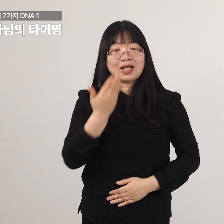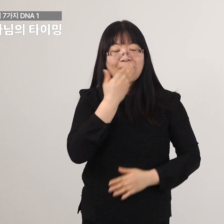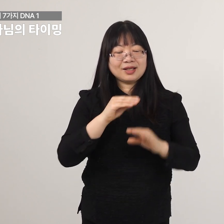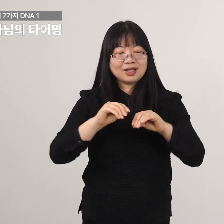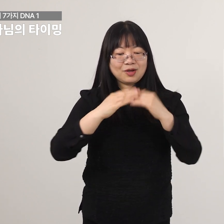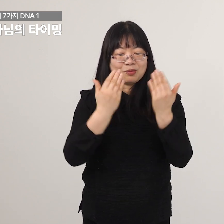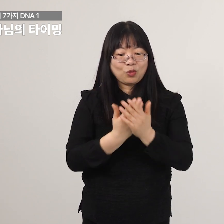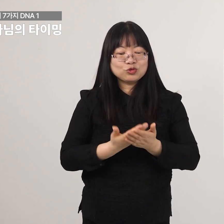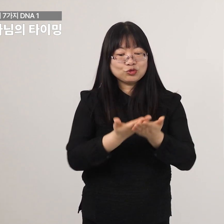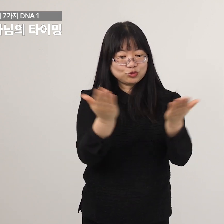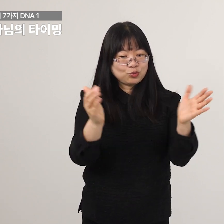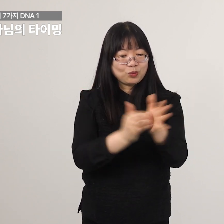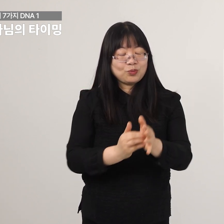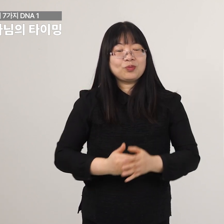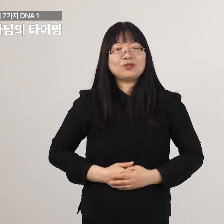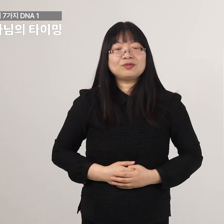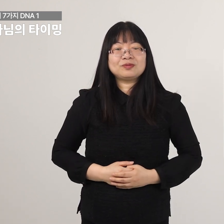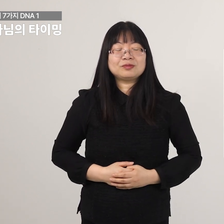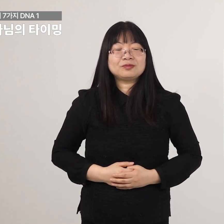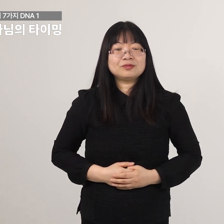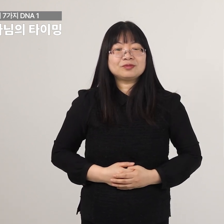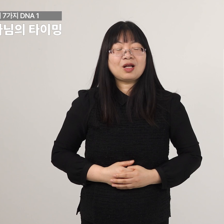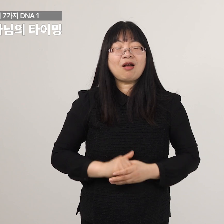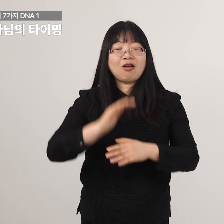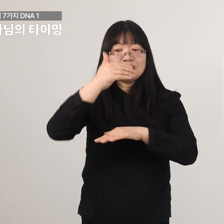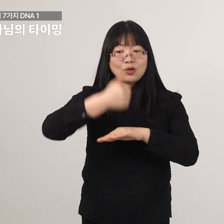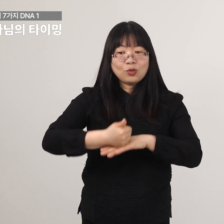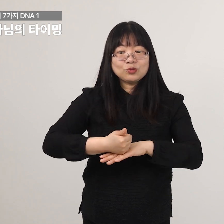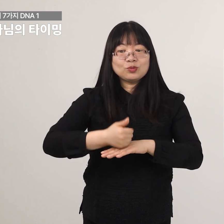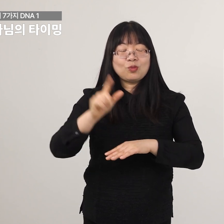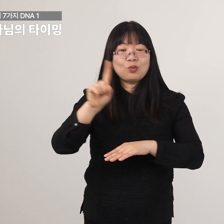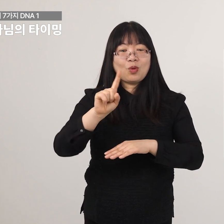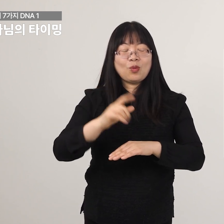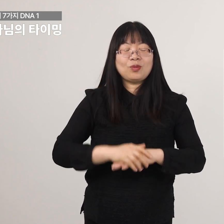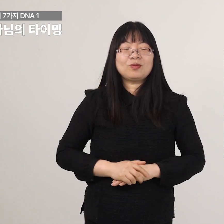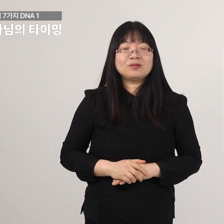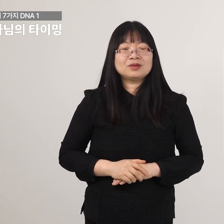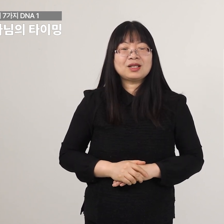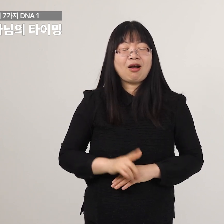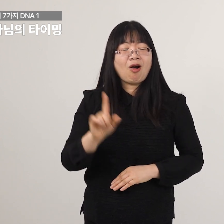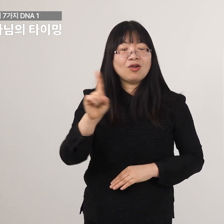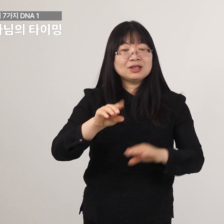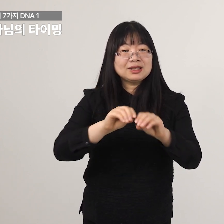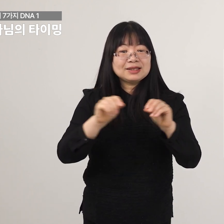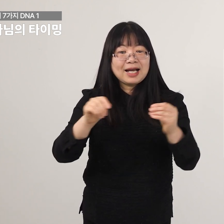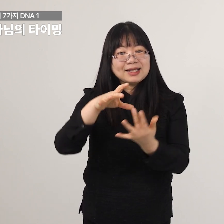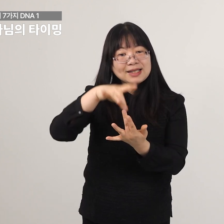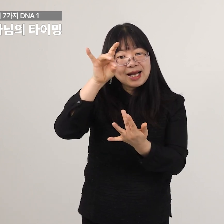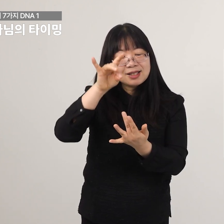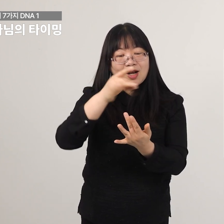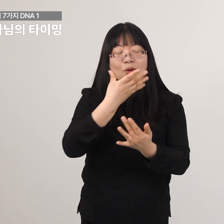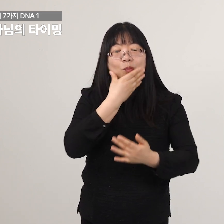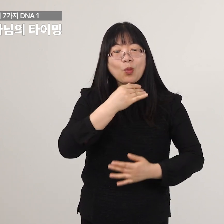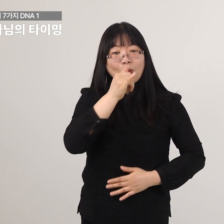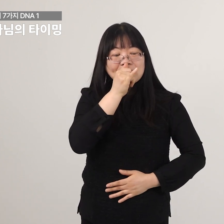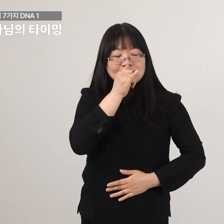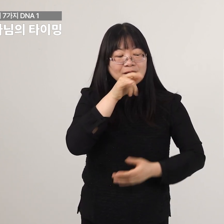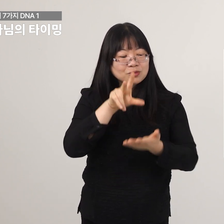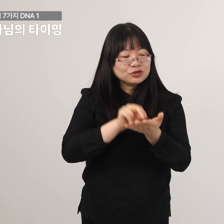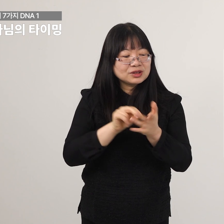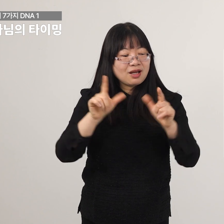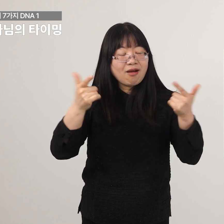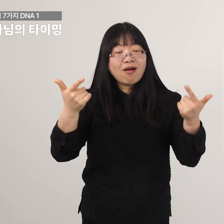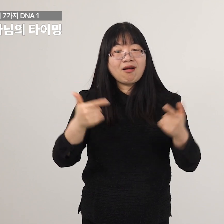다 주지 않습니까? 결국 어느 땅을 택해야 복이 되냐는